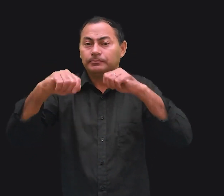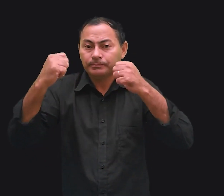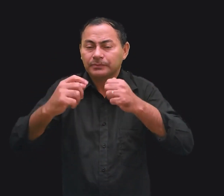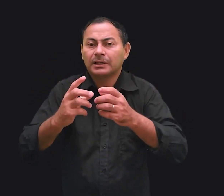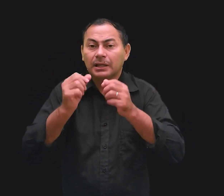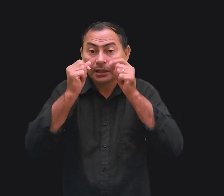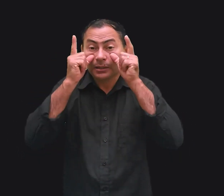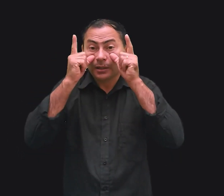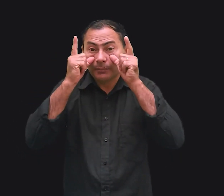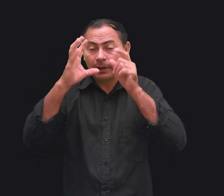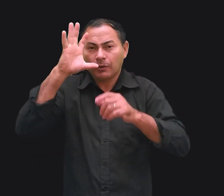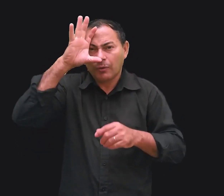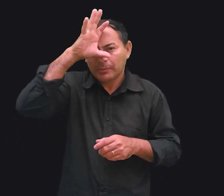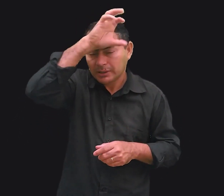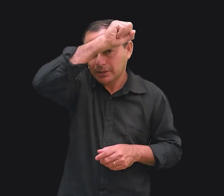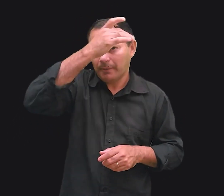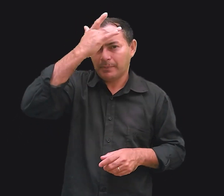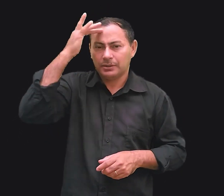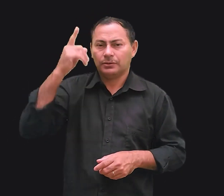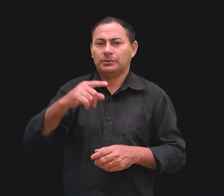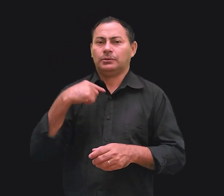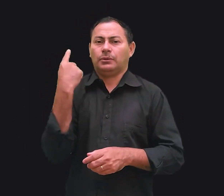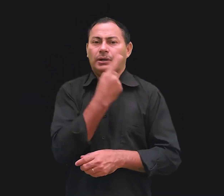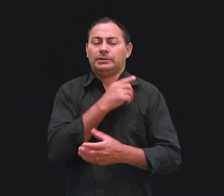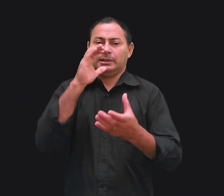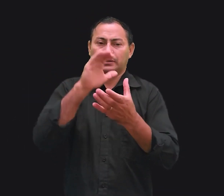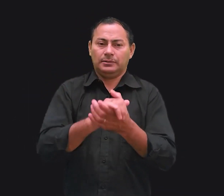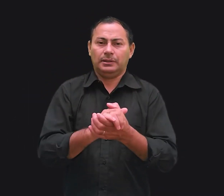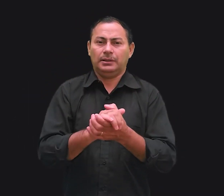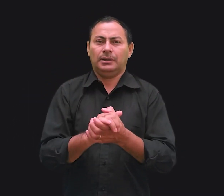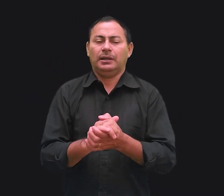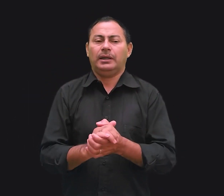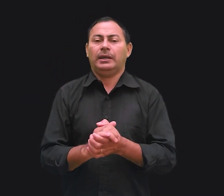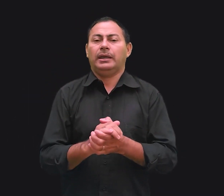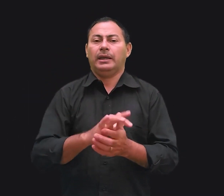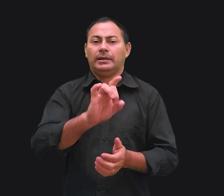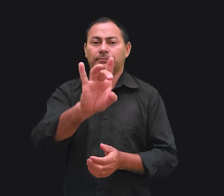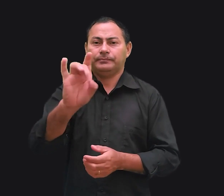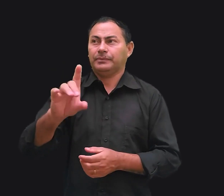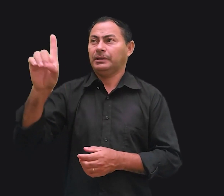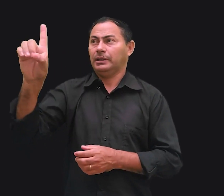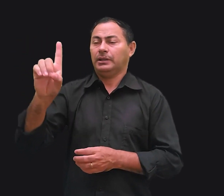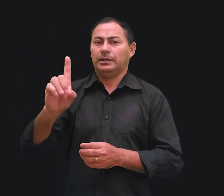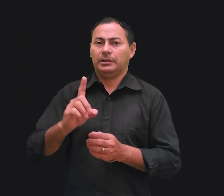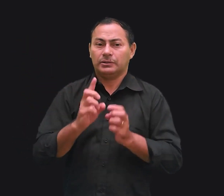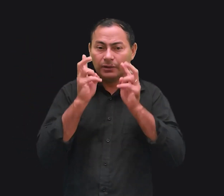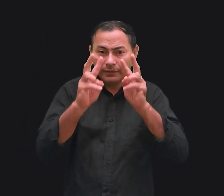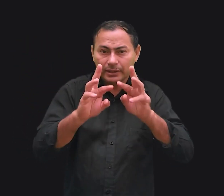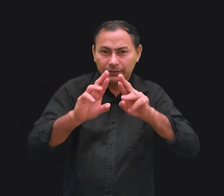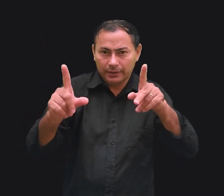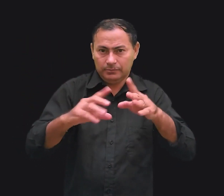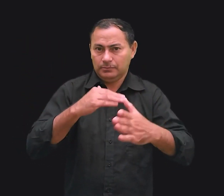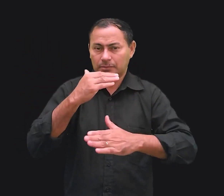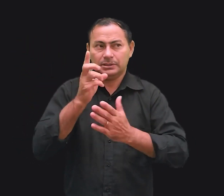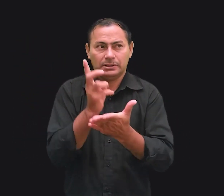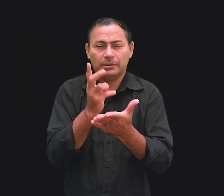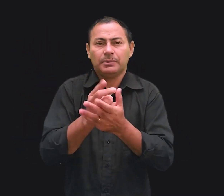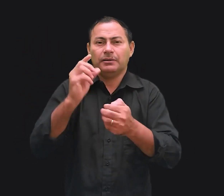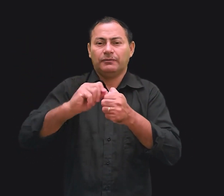qual precisamos atentar para compreender a pessoa com quem nos casamos é a individualidade. Deus nos fez diferentes e toda vez que